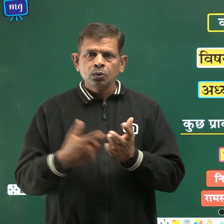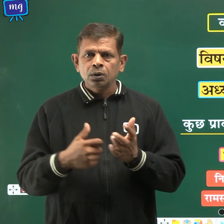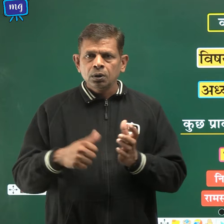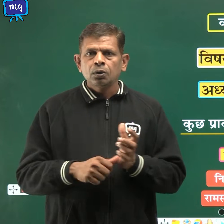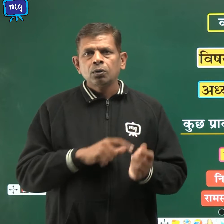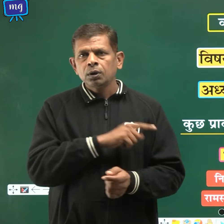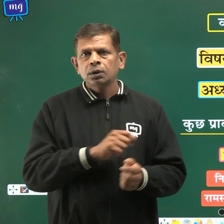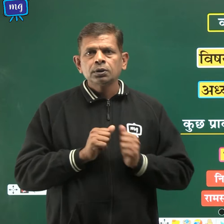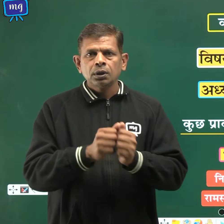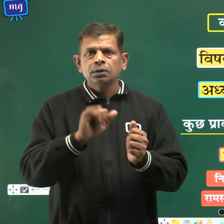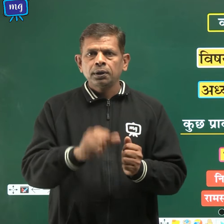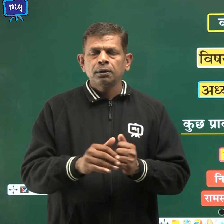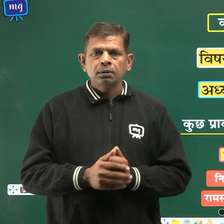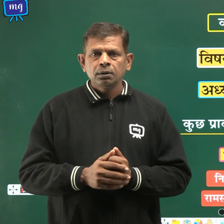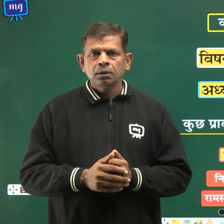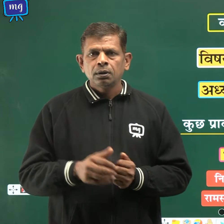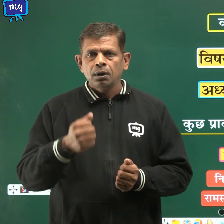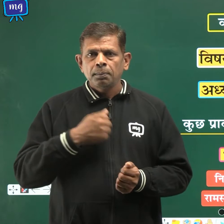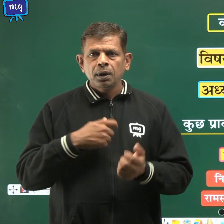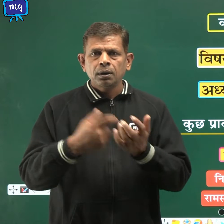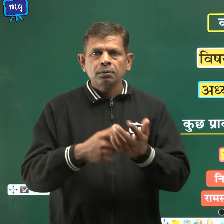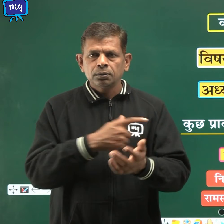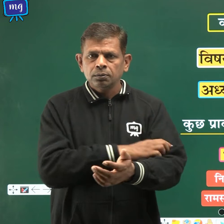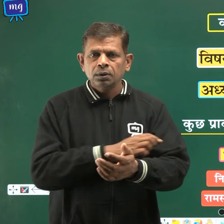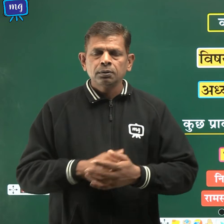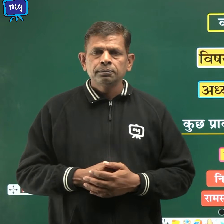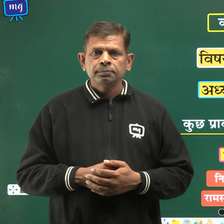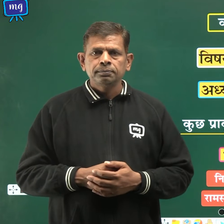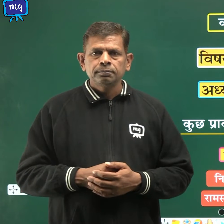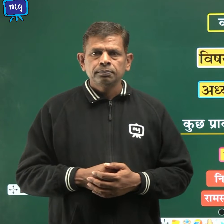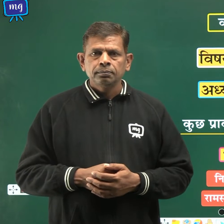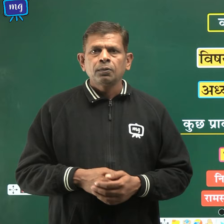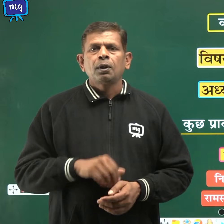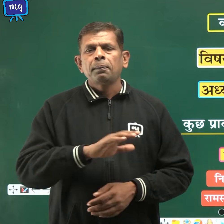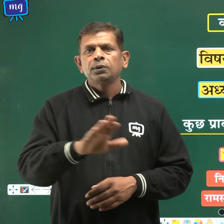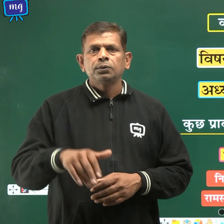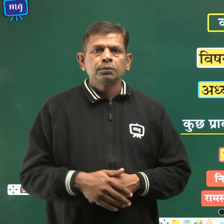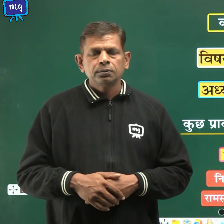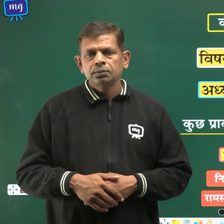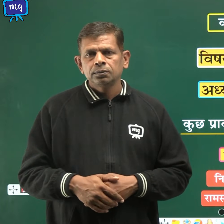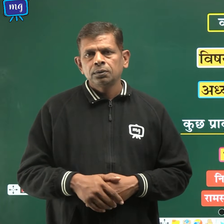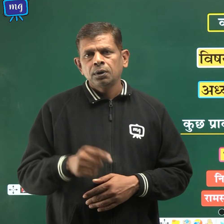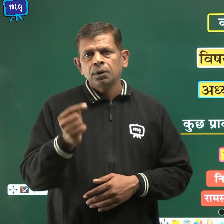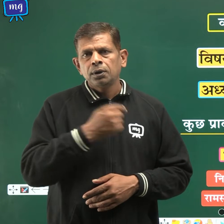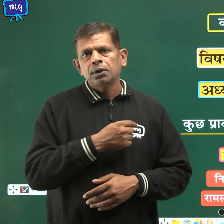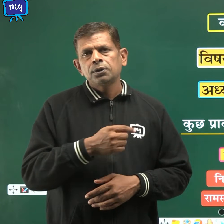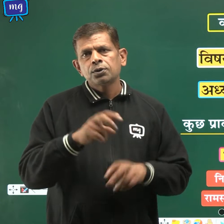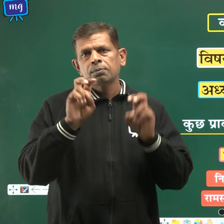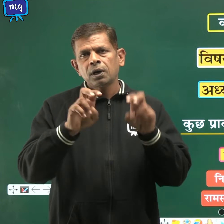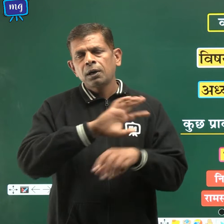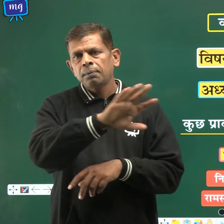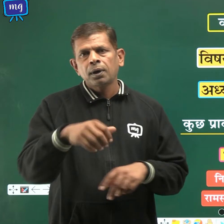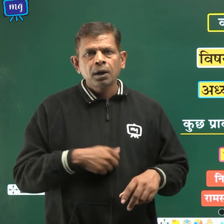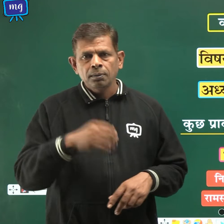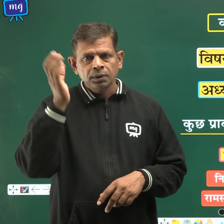और मेरे साथ हैं रामस्वरूप कुमार। बच्चों, इस अध्याय में हम समझेंगे